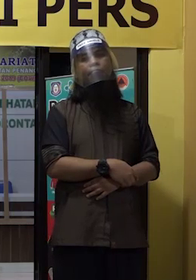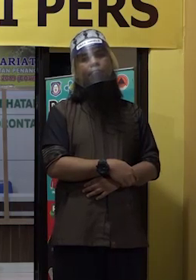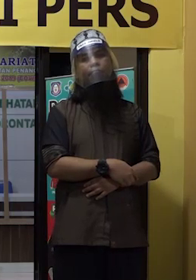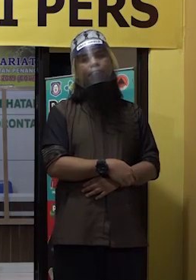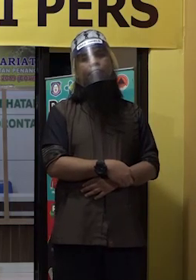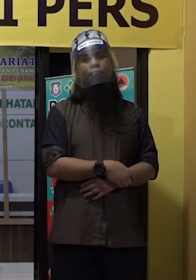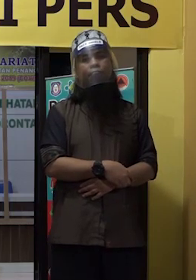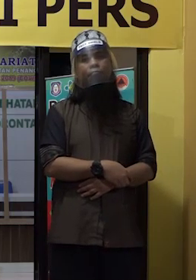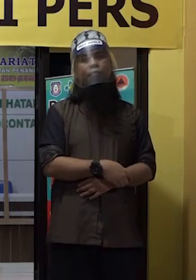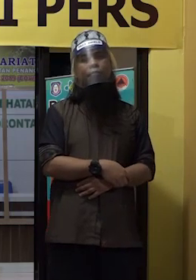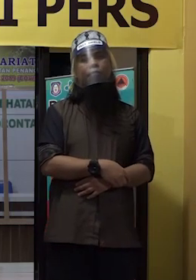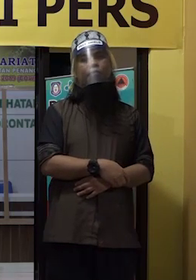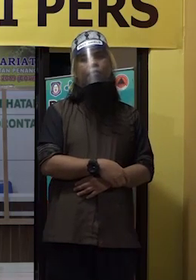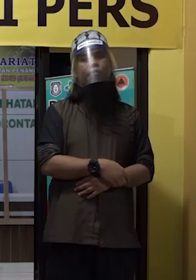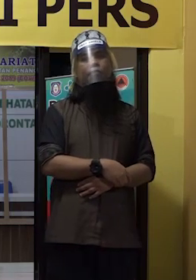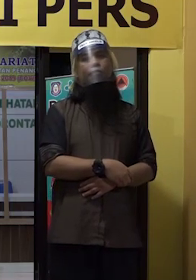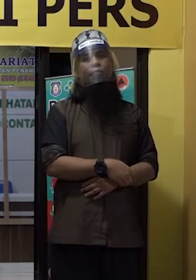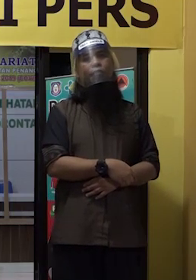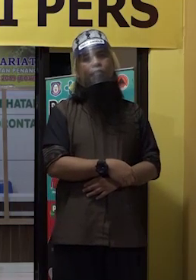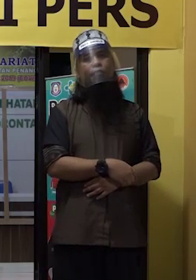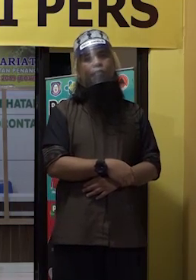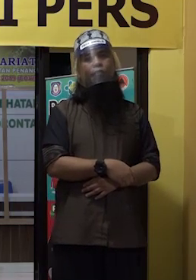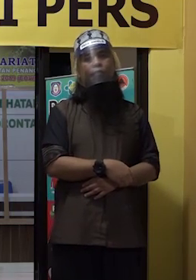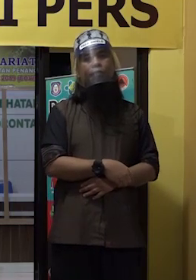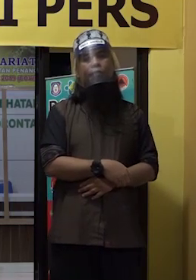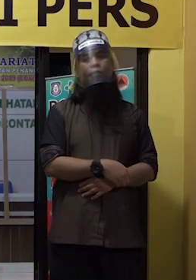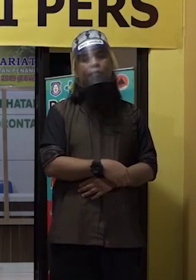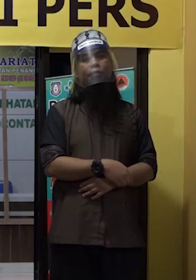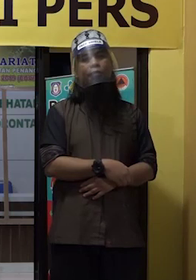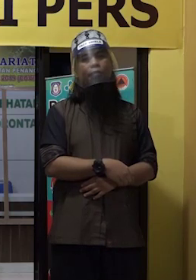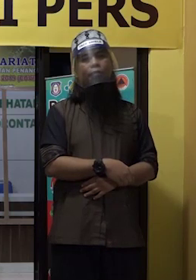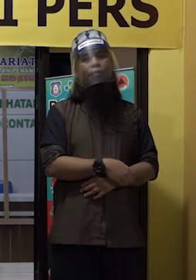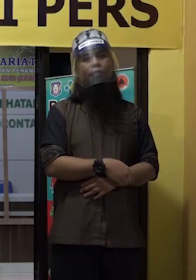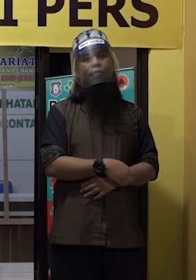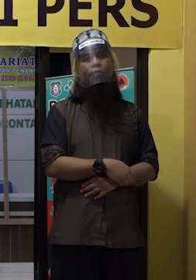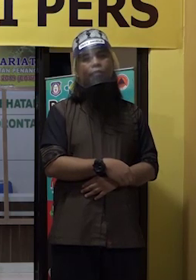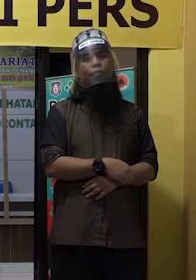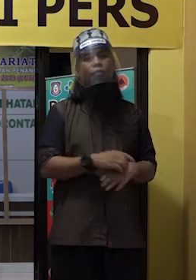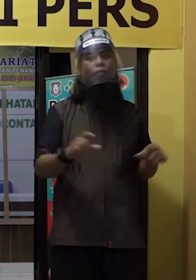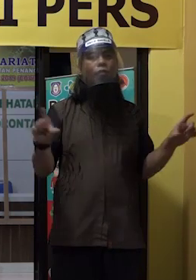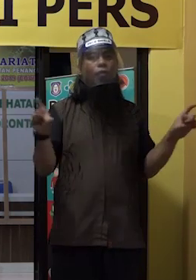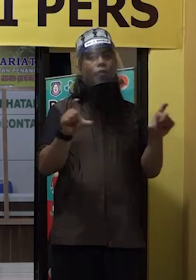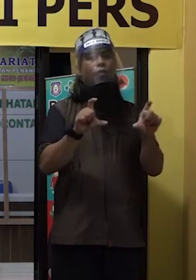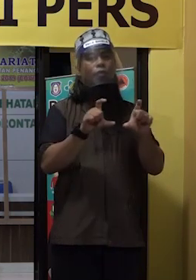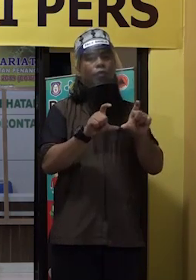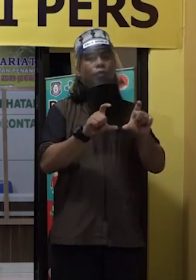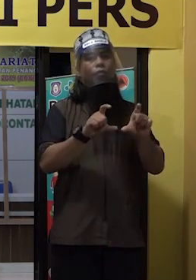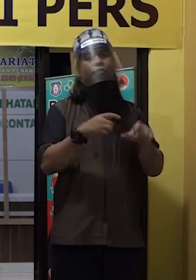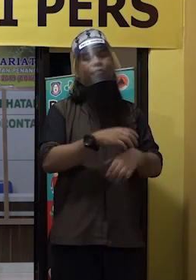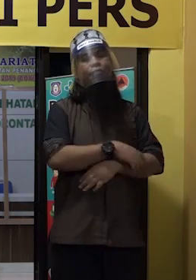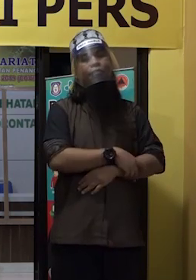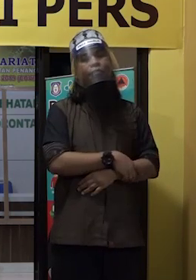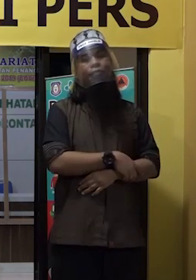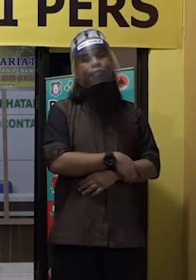ini, mudah-mudahan dengan hal seperti itu mereka bisa lebih paham lagi tentang bagaimana pencegahan dan